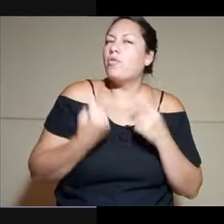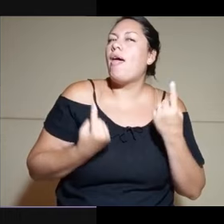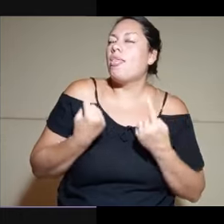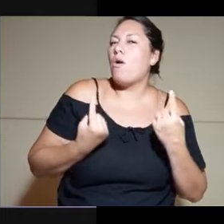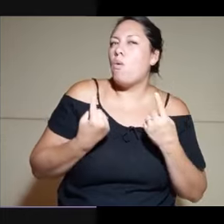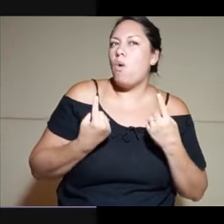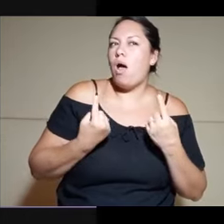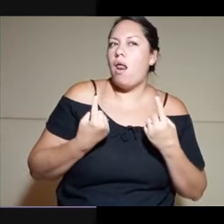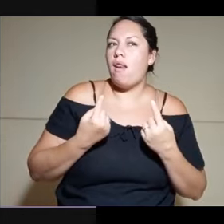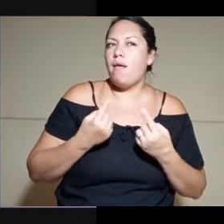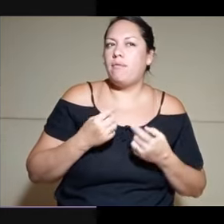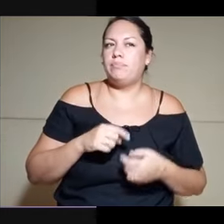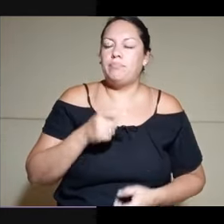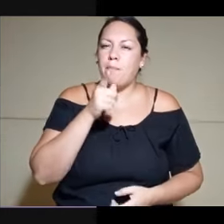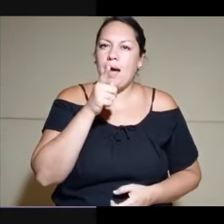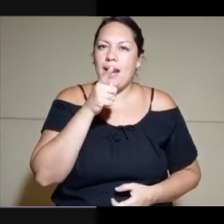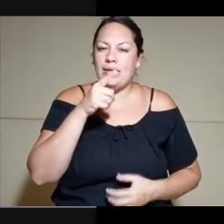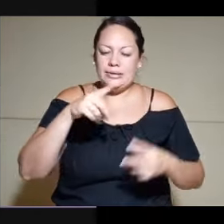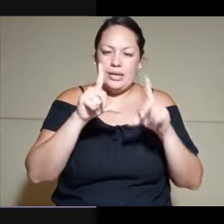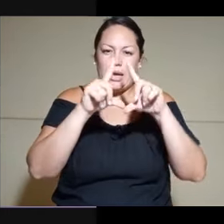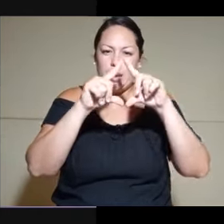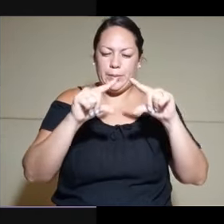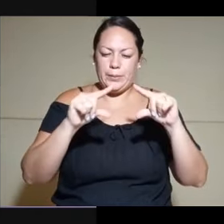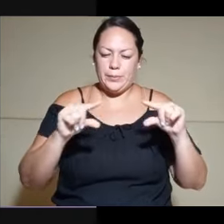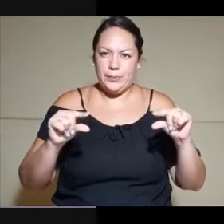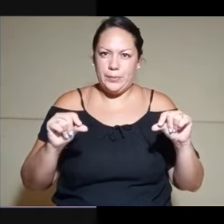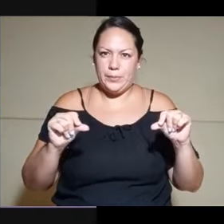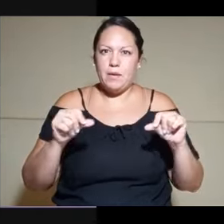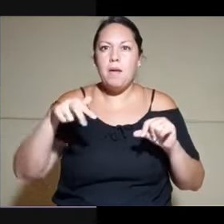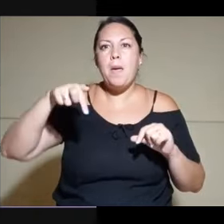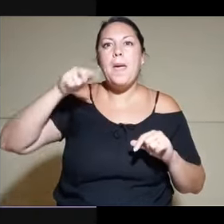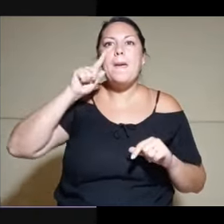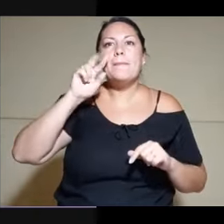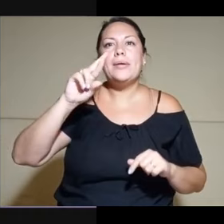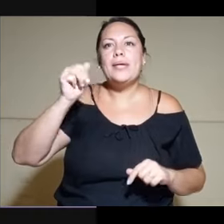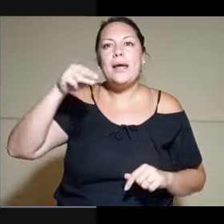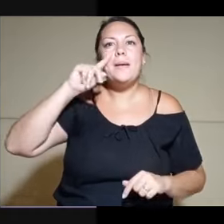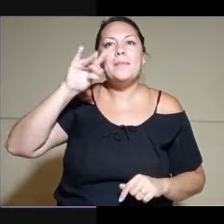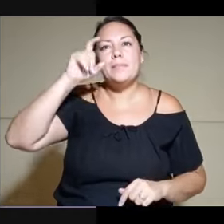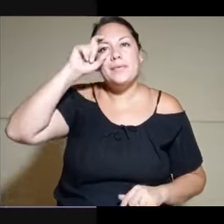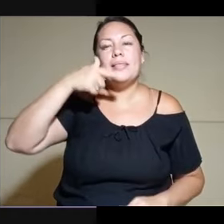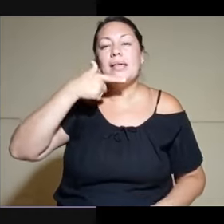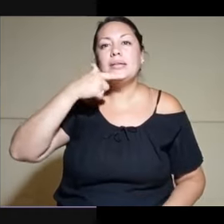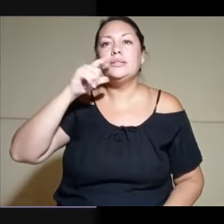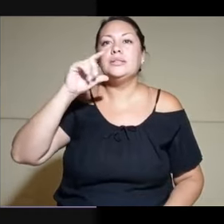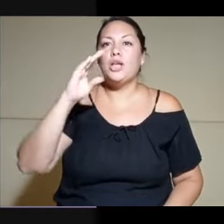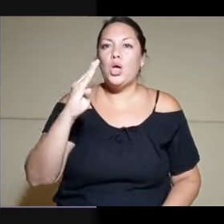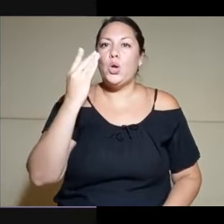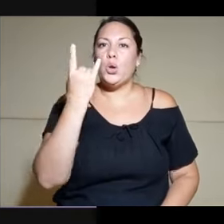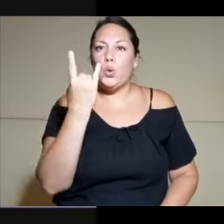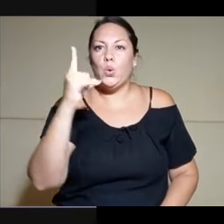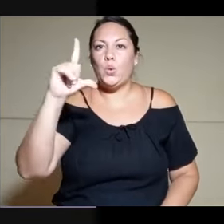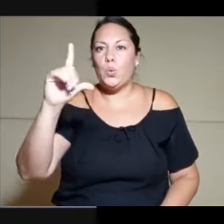Y algo importante que tiene el bulbo en sus estructuras, fíjense la estructura del bulbo, que tiene todas estas formas así, que se llaman